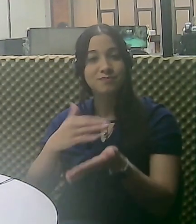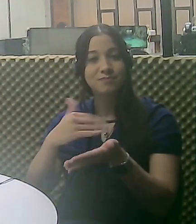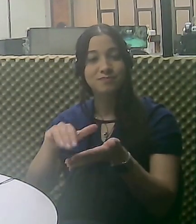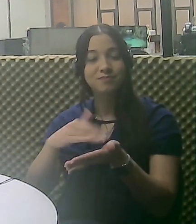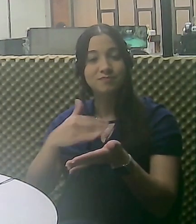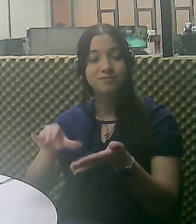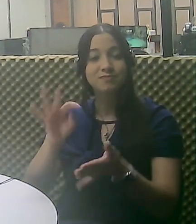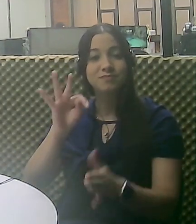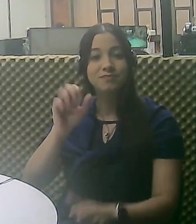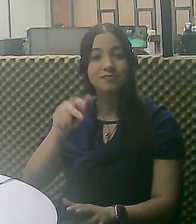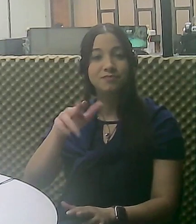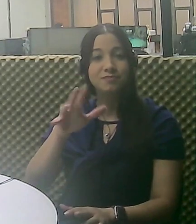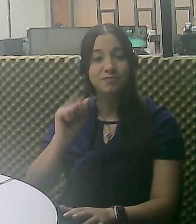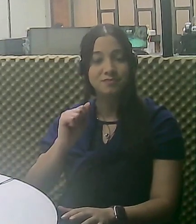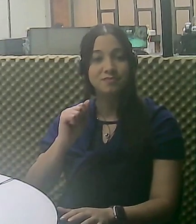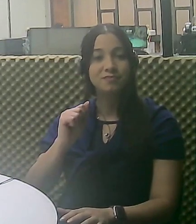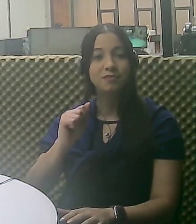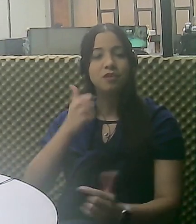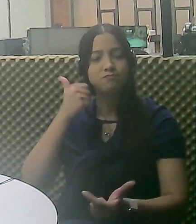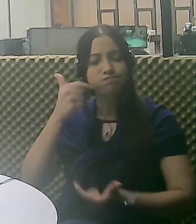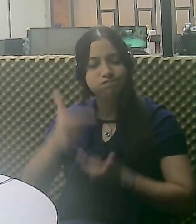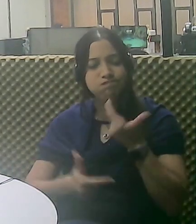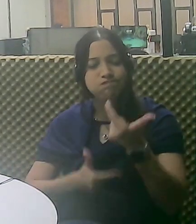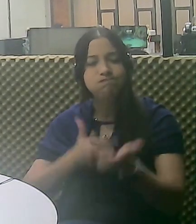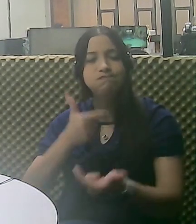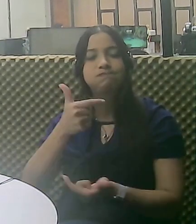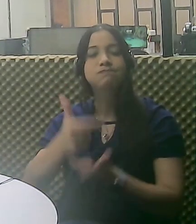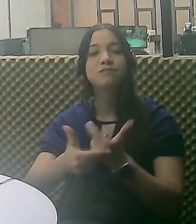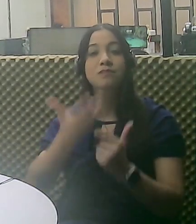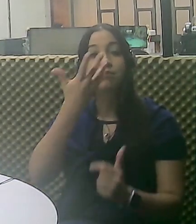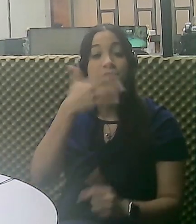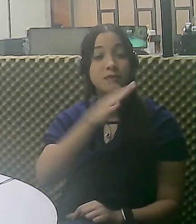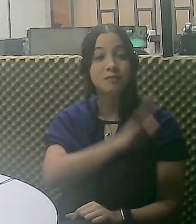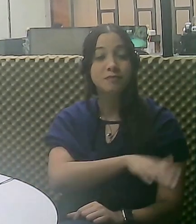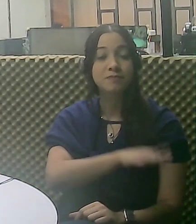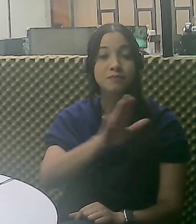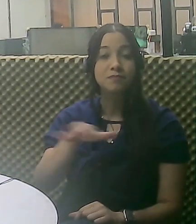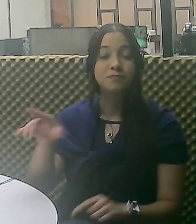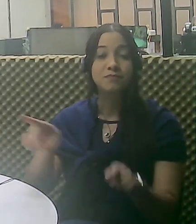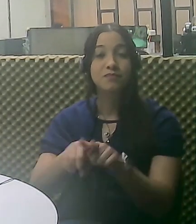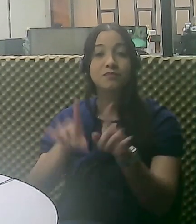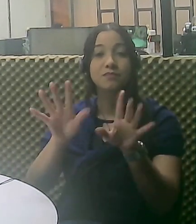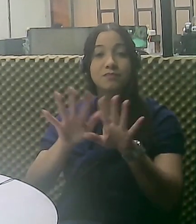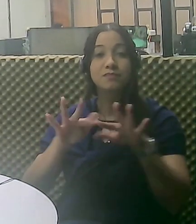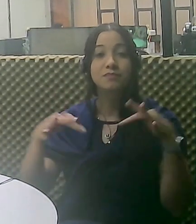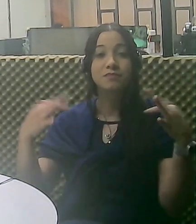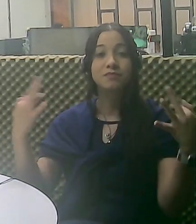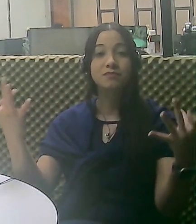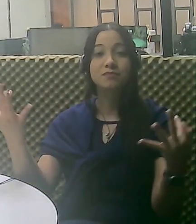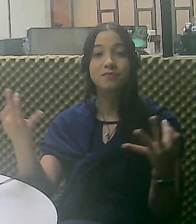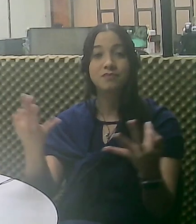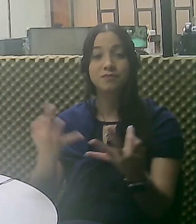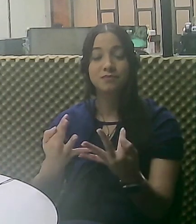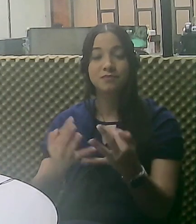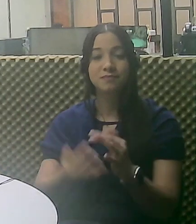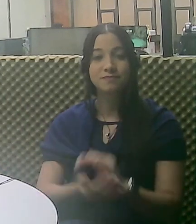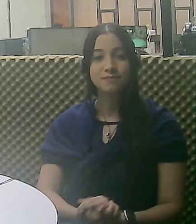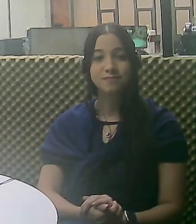secretária, por tudo que vocês têm feito pelas crianças e pelas famílias do nosso povo.